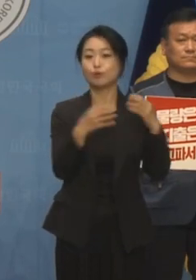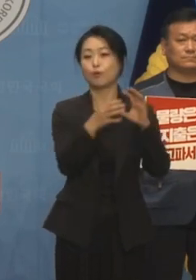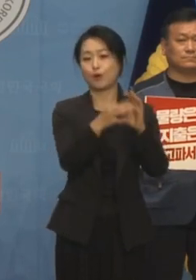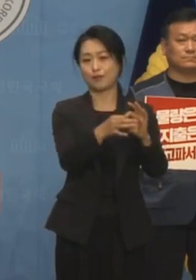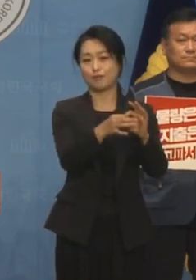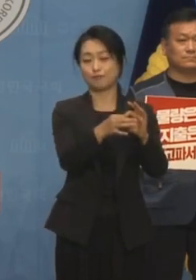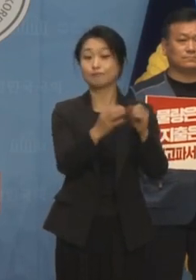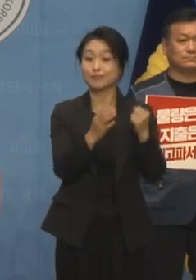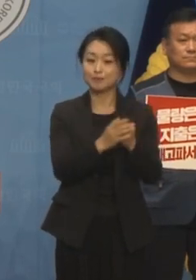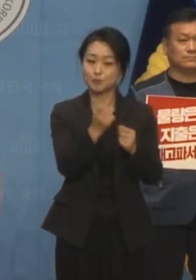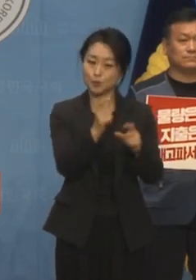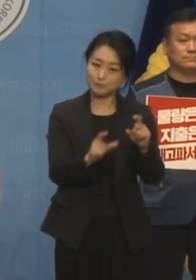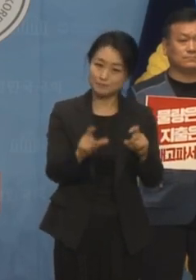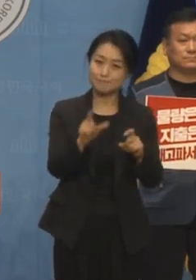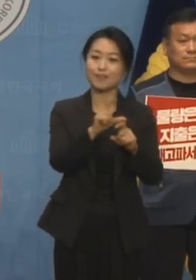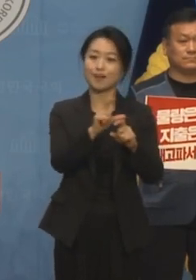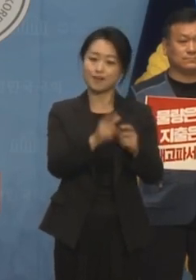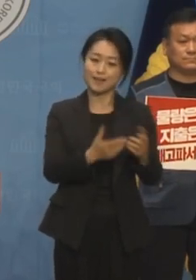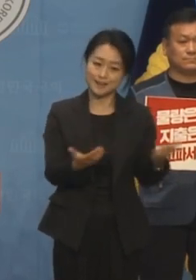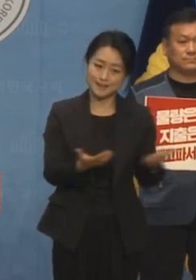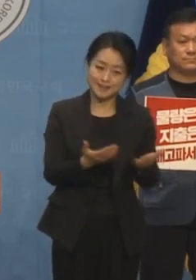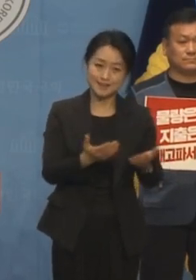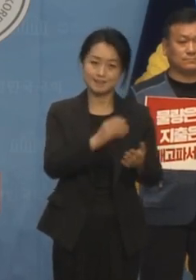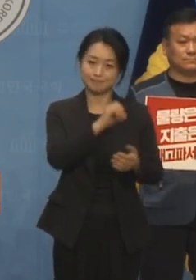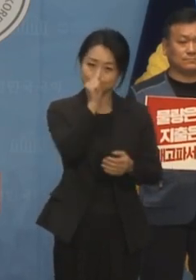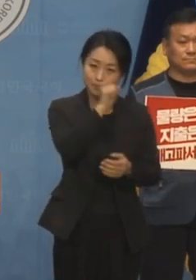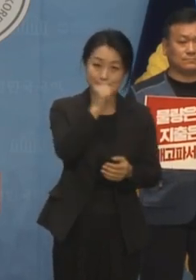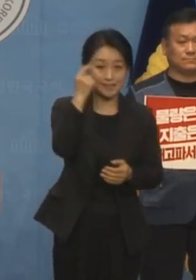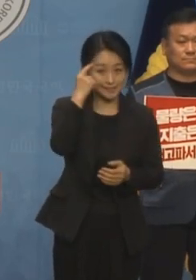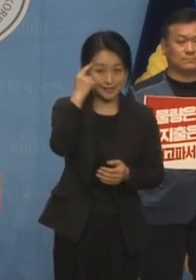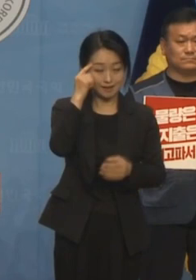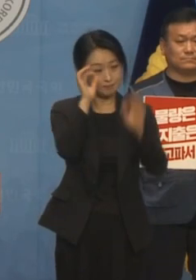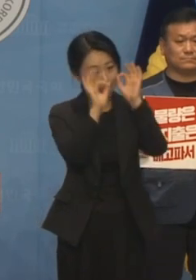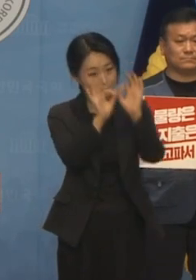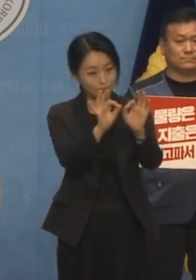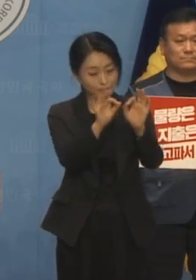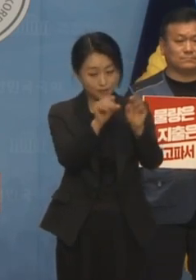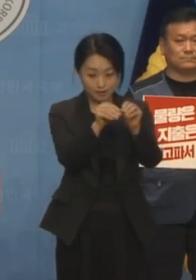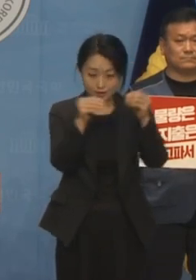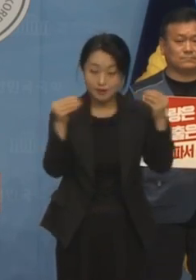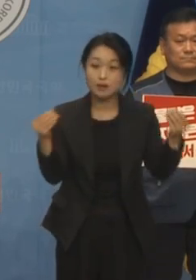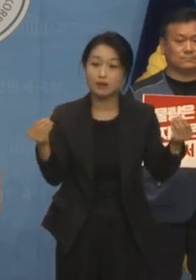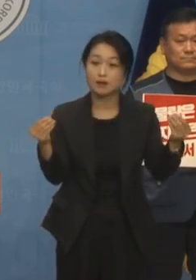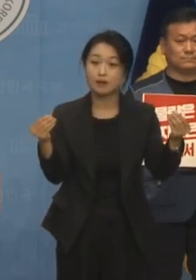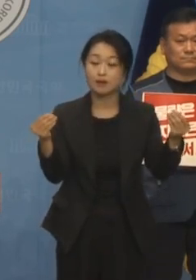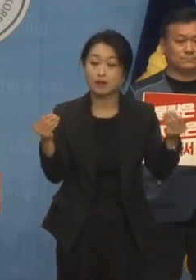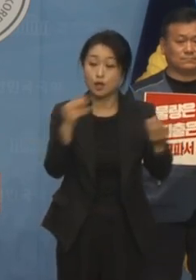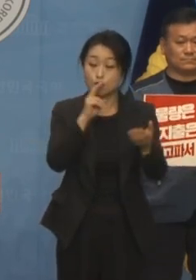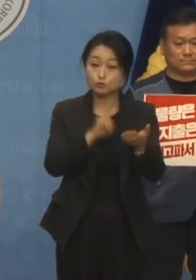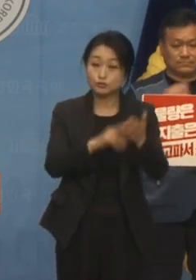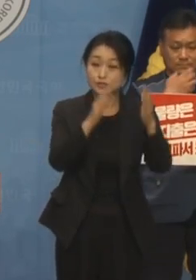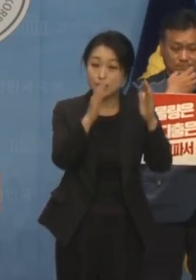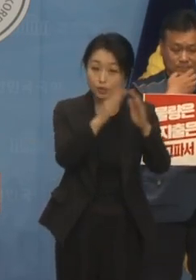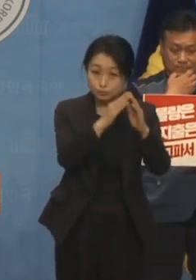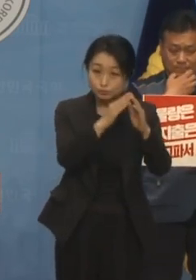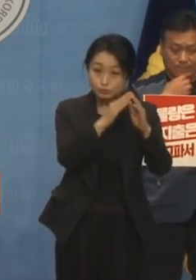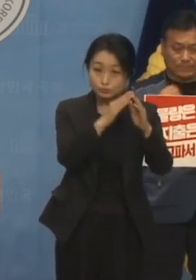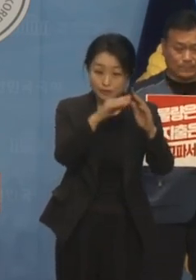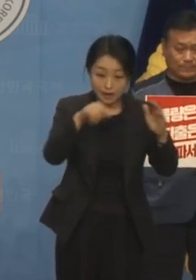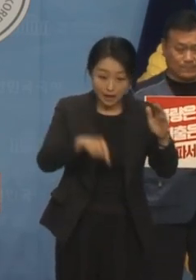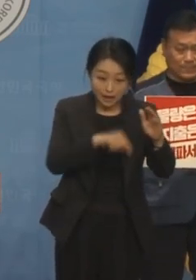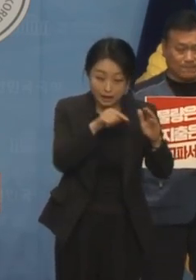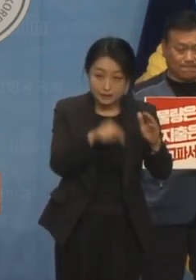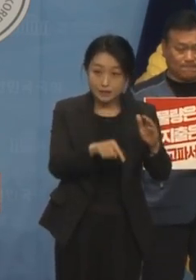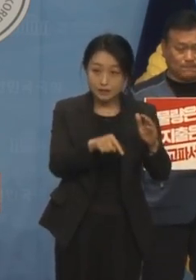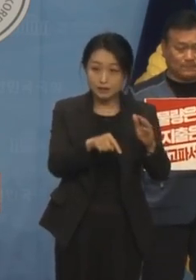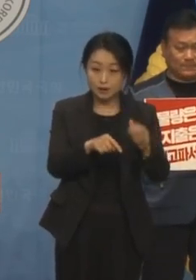이유로 좀 더 나은 조건에서 일하지 않겠나 생각했습니다. 그런데 우체국 택배 종사자분들도